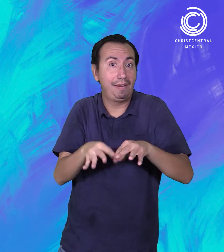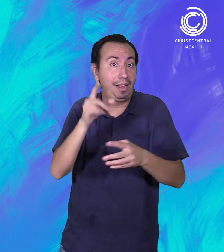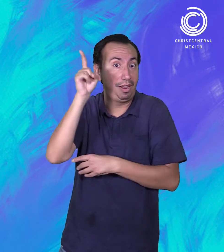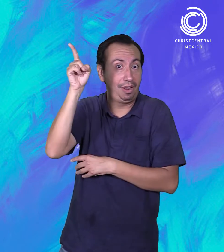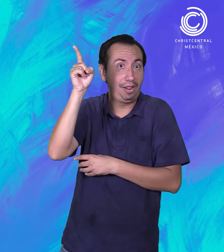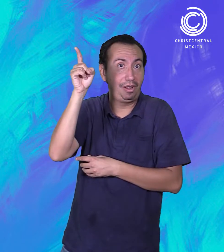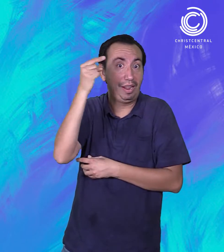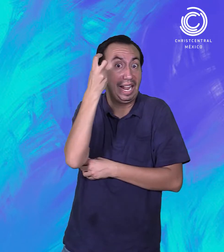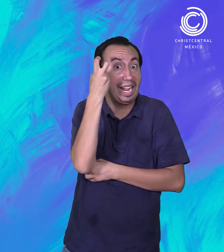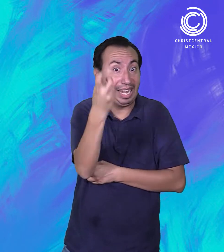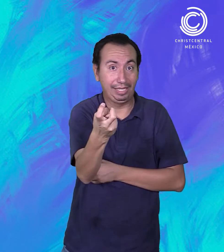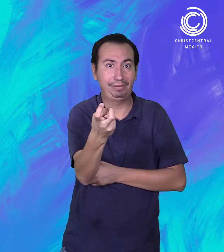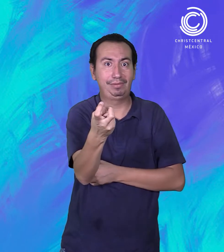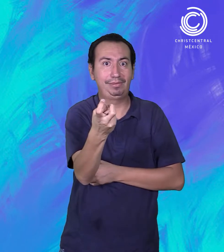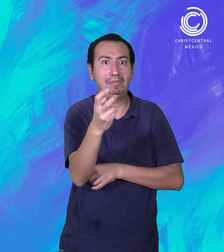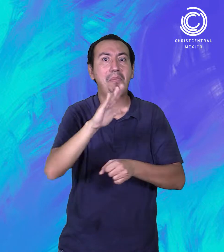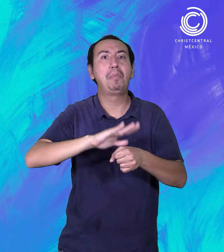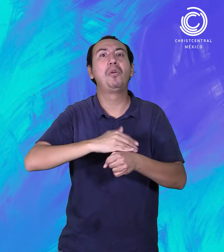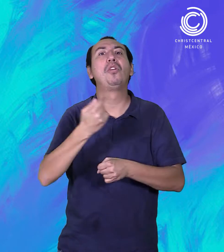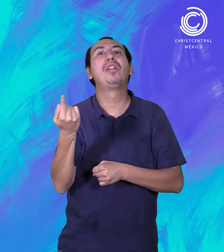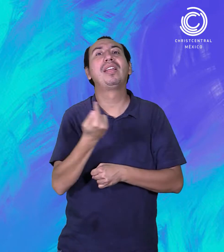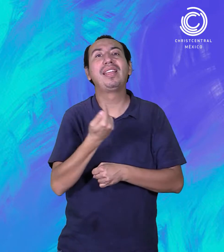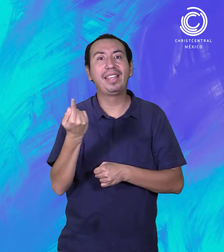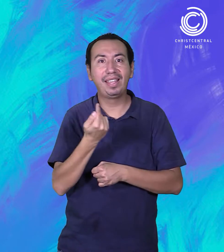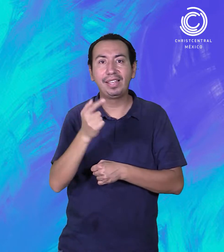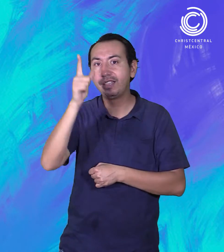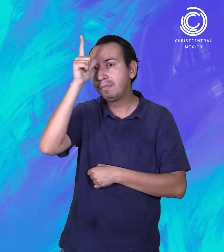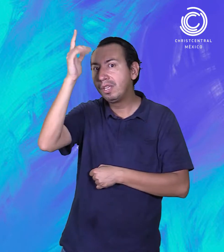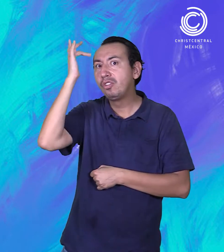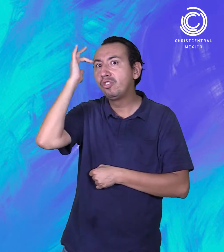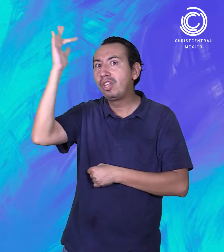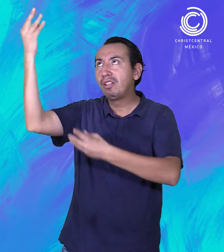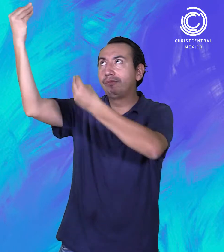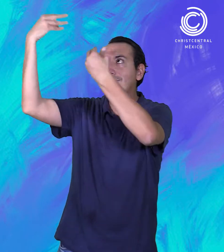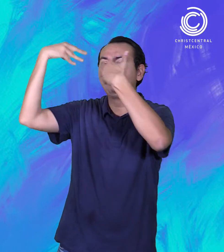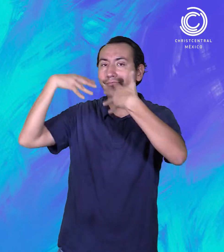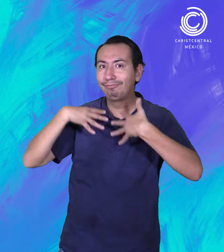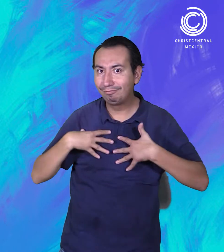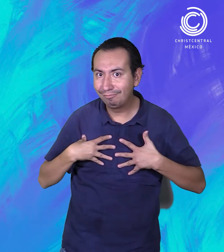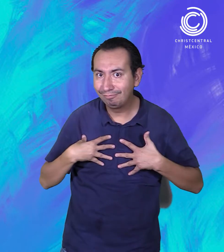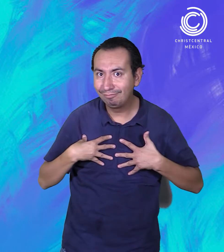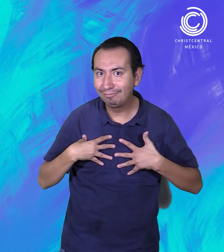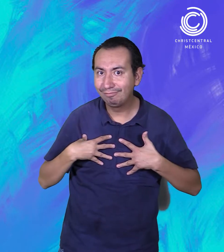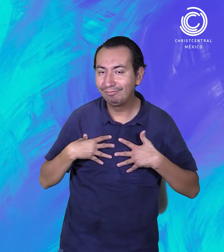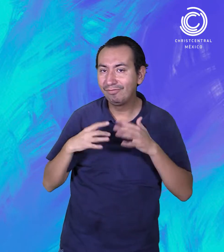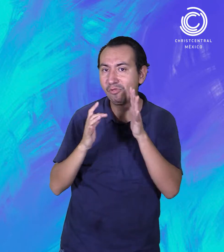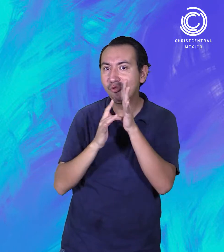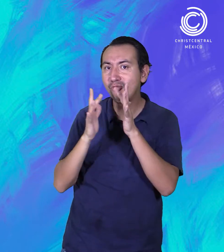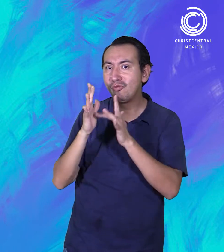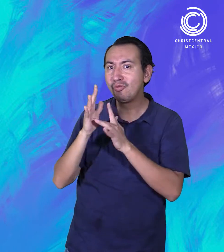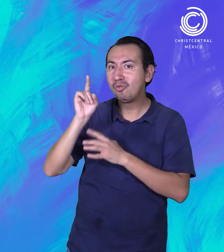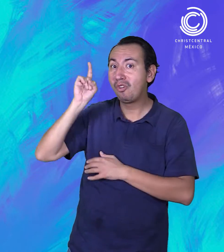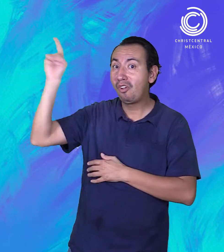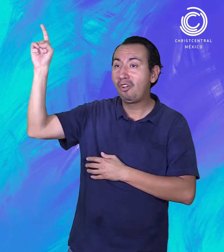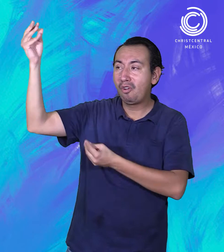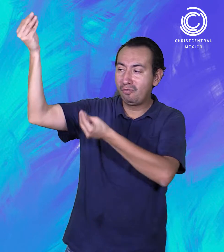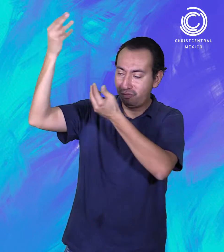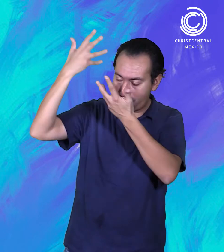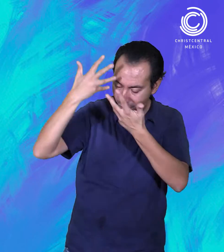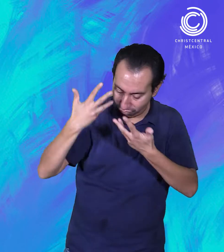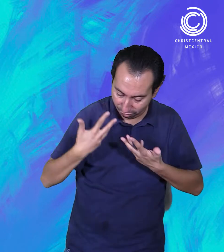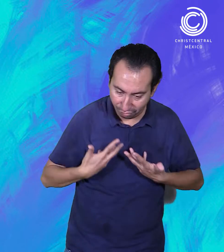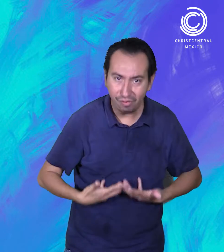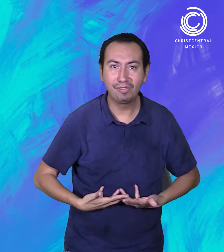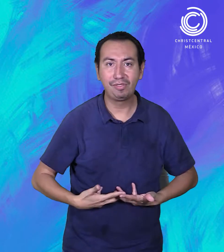hacemos, es porque hemos sido revestidos con la justicia de Cristo. Esa justicia que